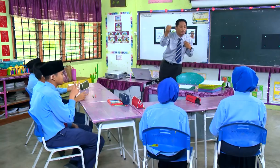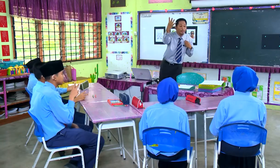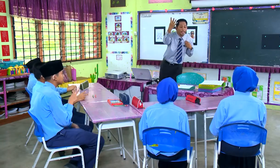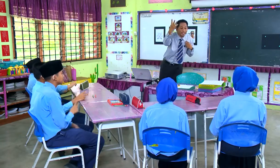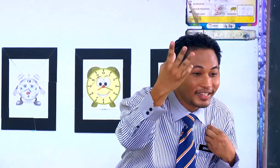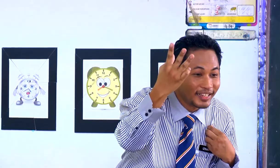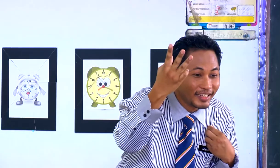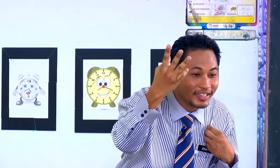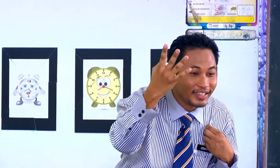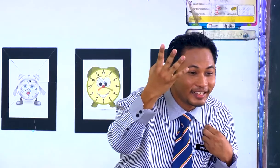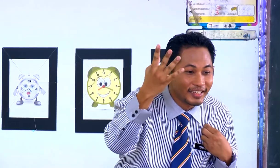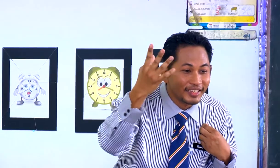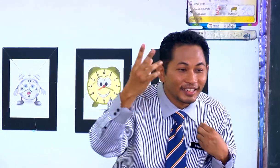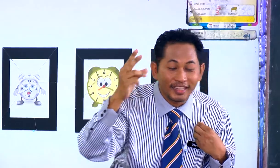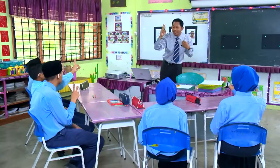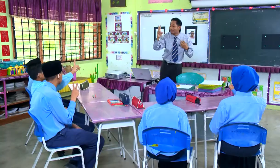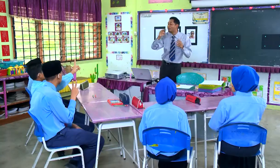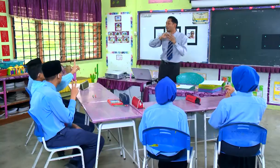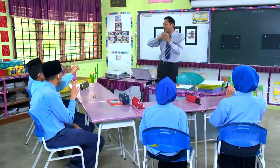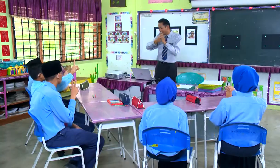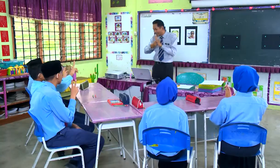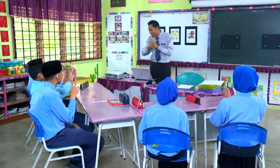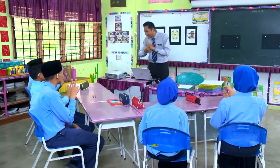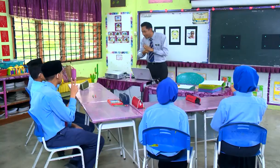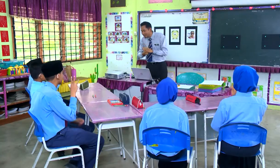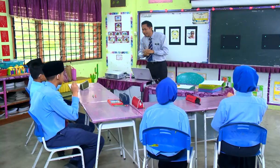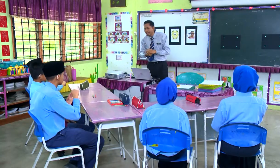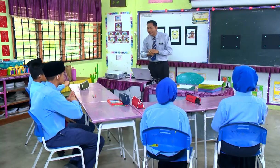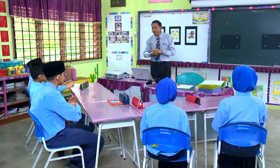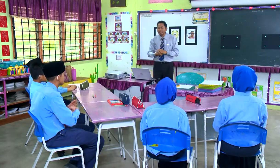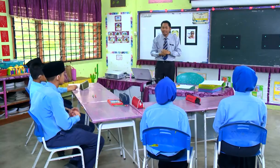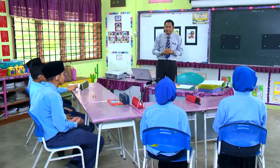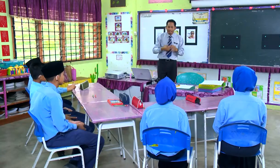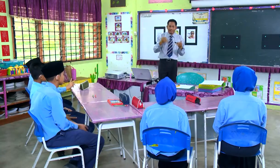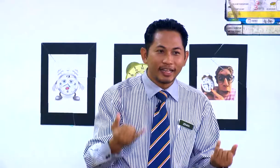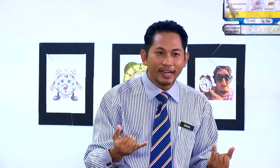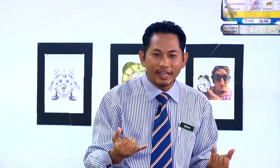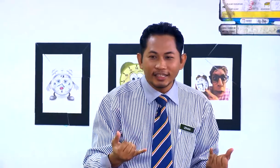minit? 2 minit. 2 minit. Okey. Sekarang ni